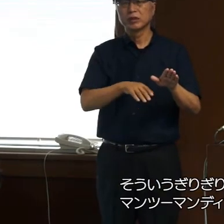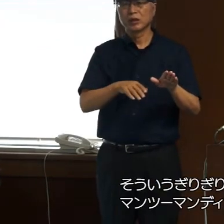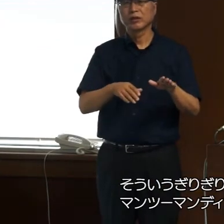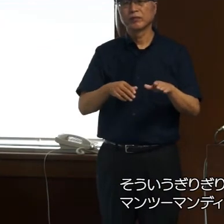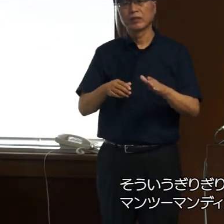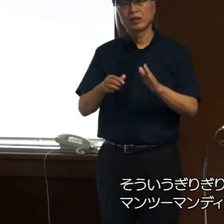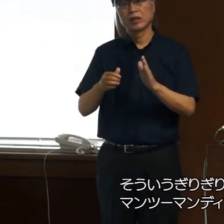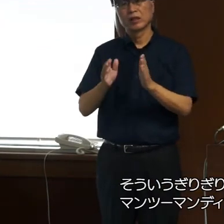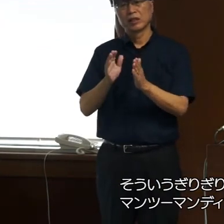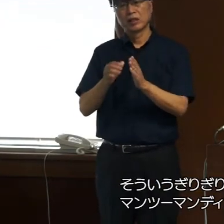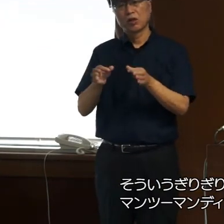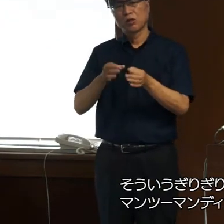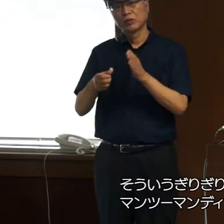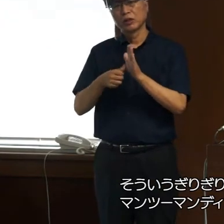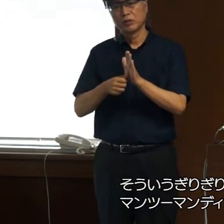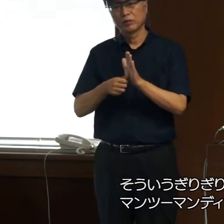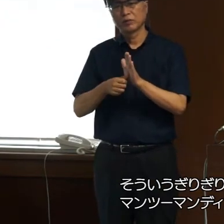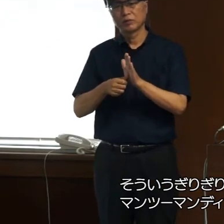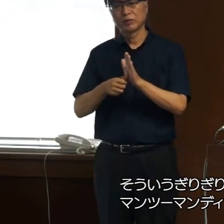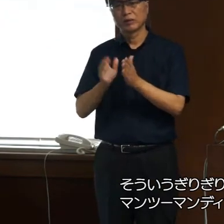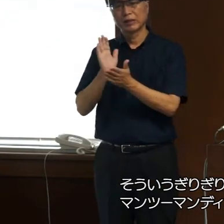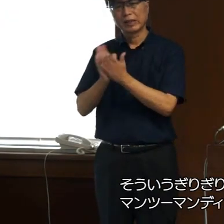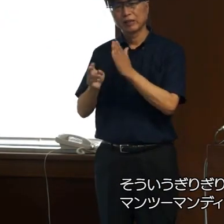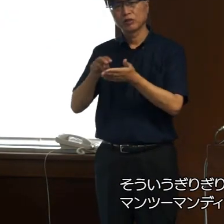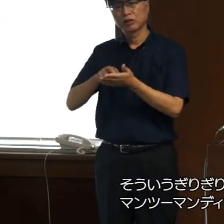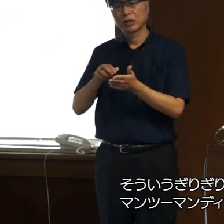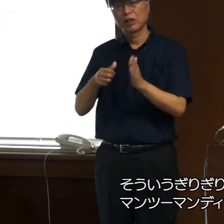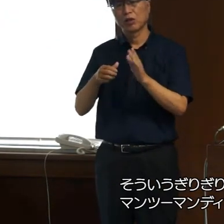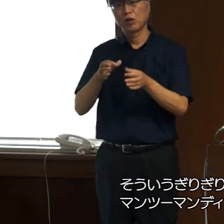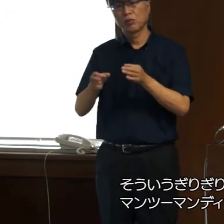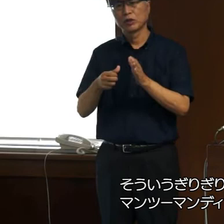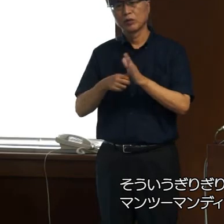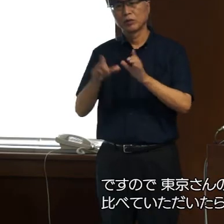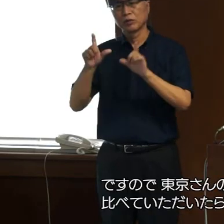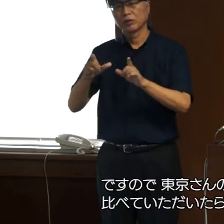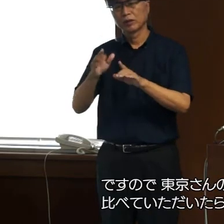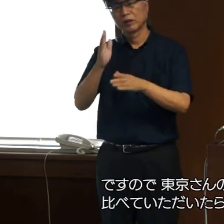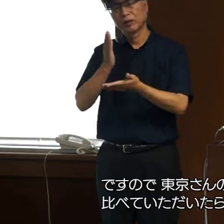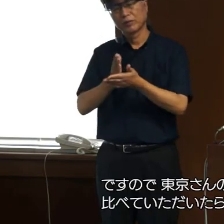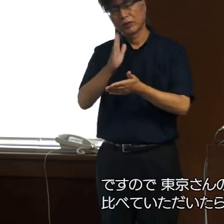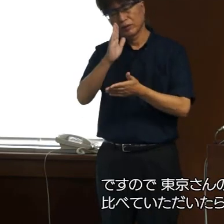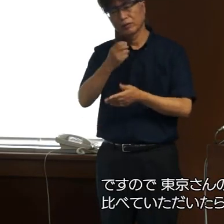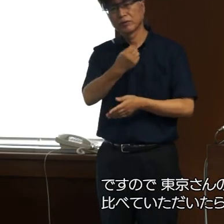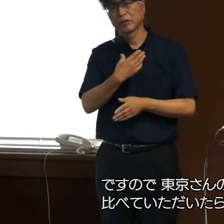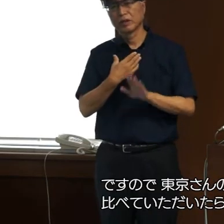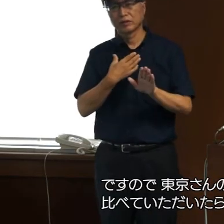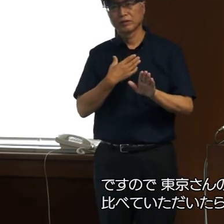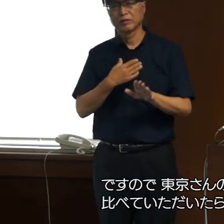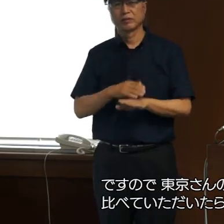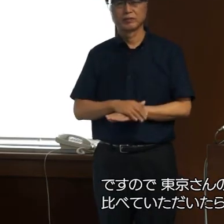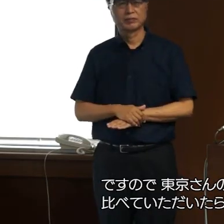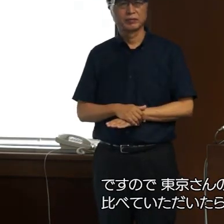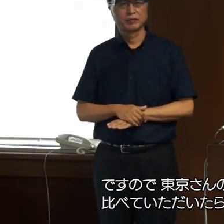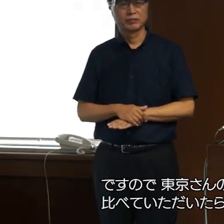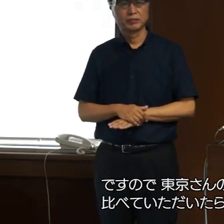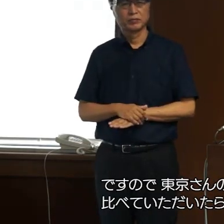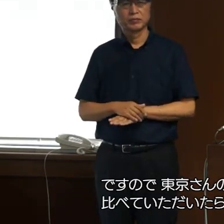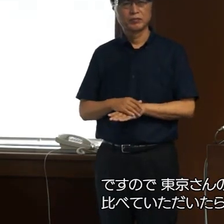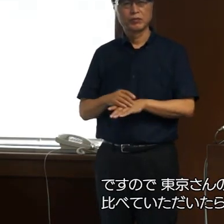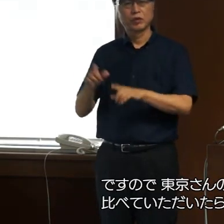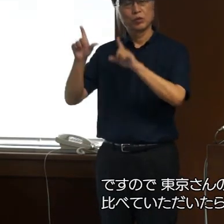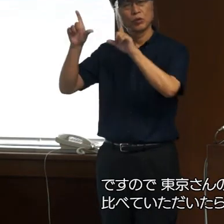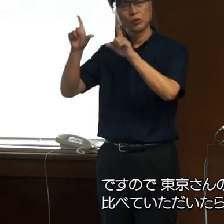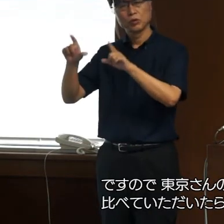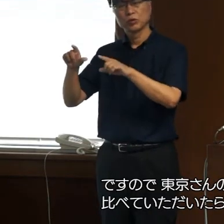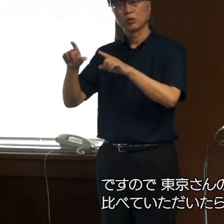ういうギリギリの中で僕らマンツーマンディフェンスをしております。ですので東京さんの公表の